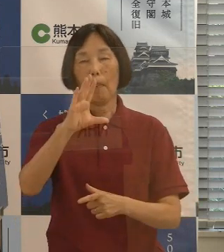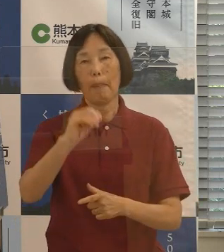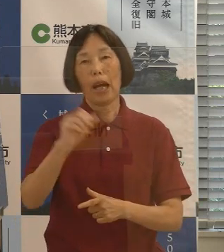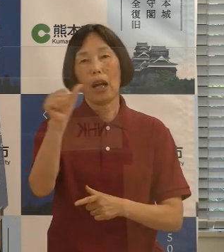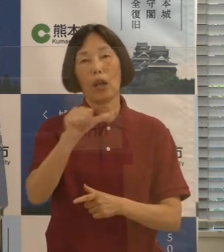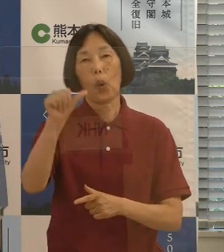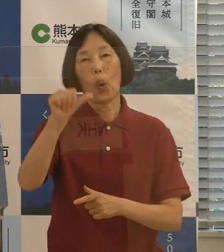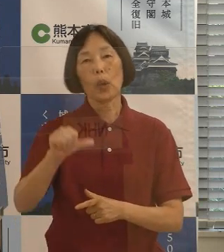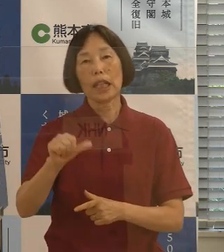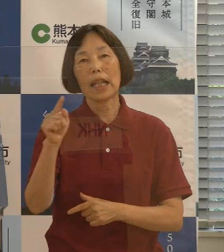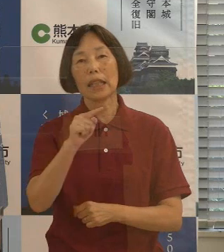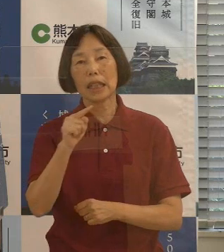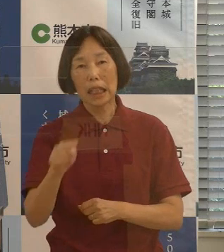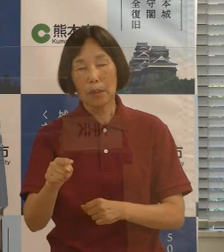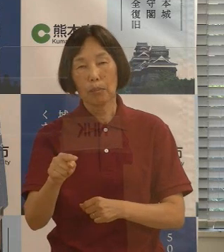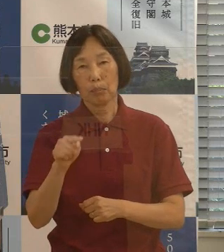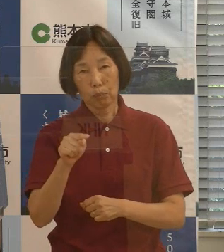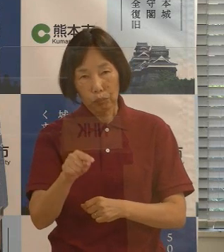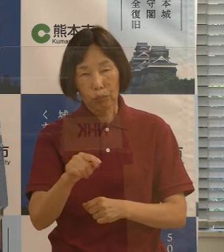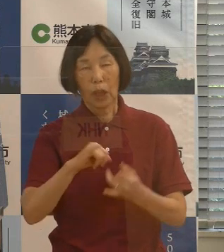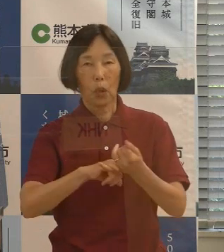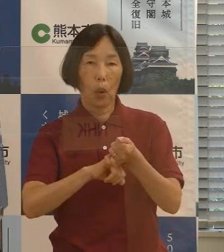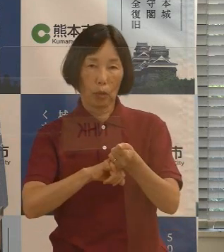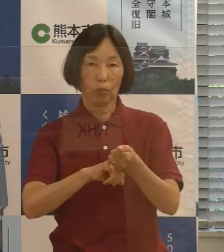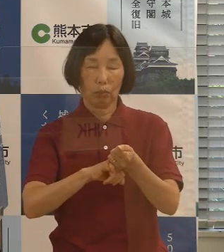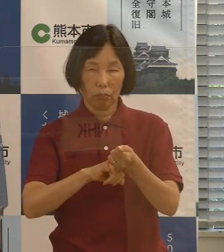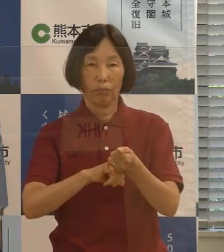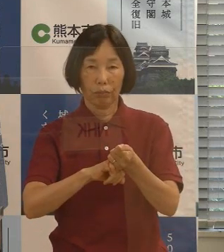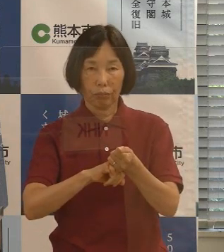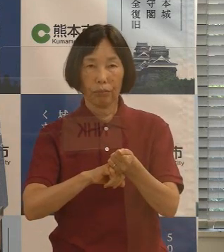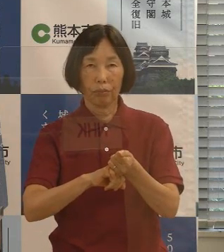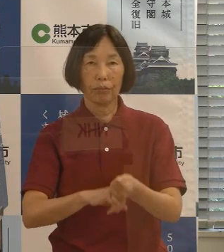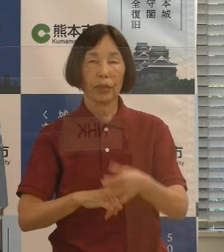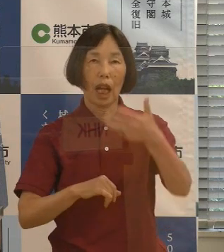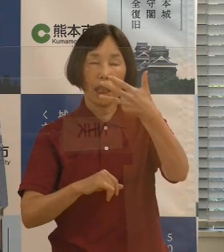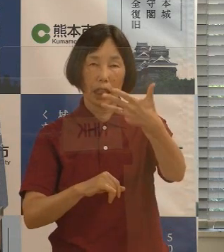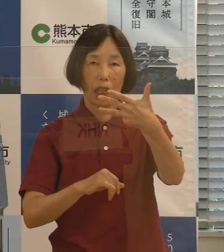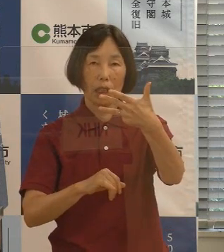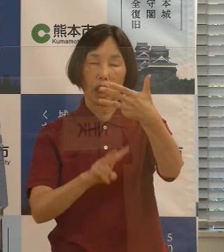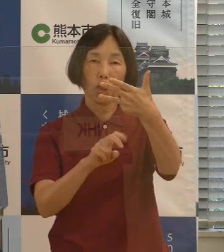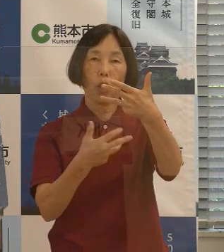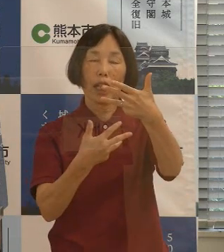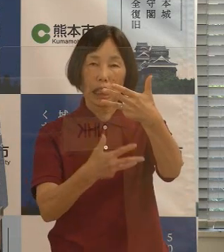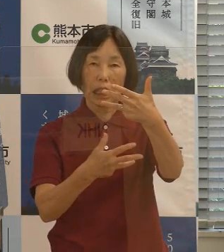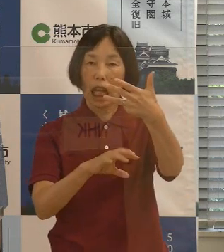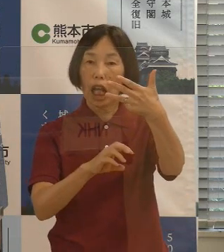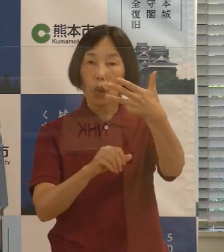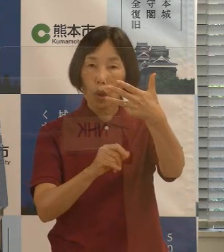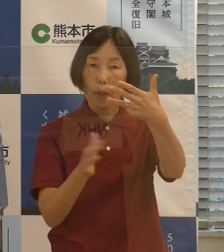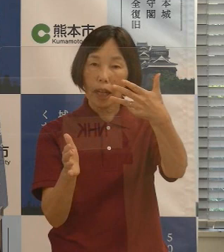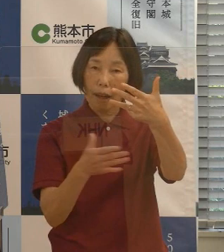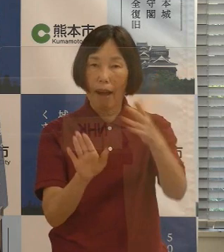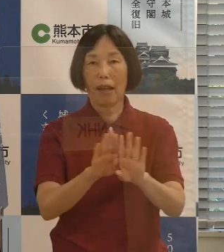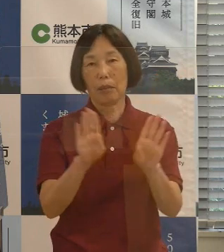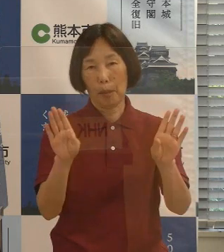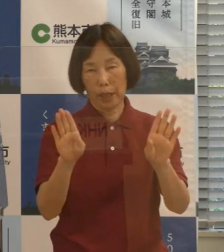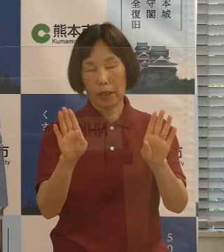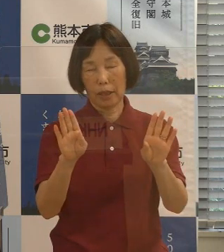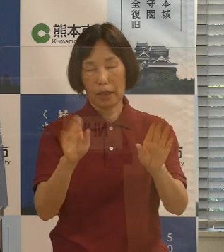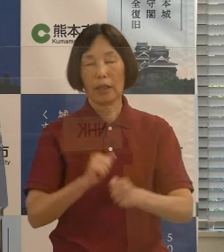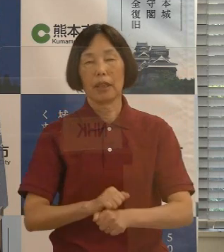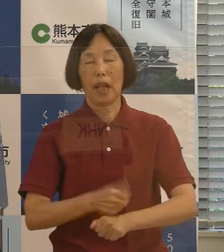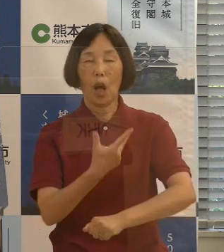分ということで8月28日土曜日より開始をいたします。ワクチン接種を希